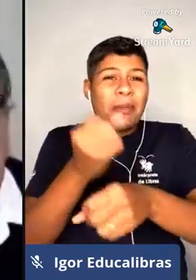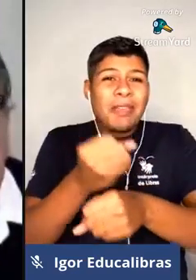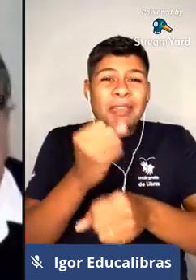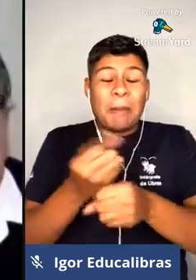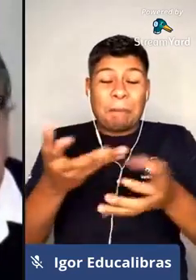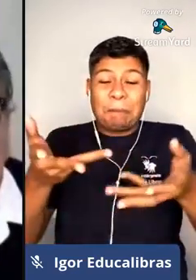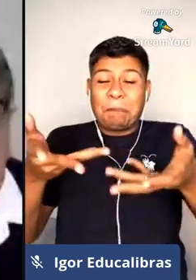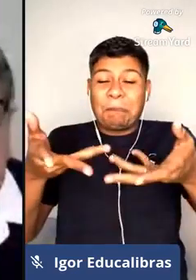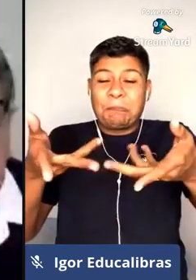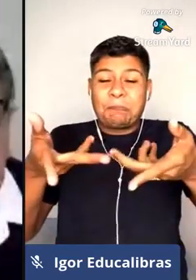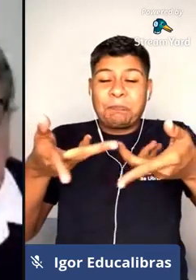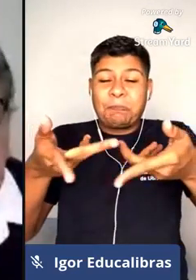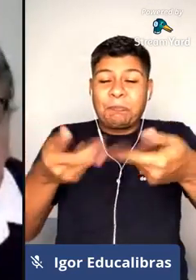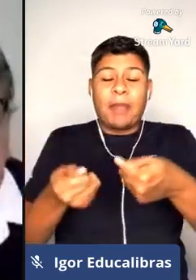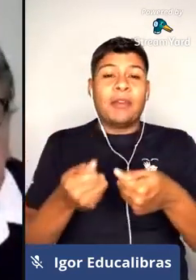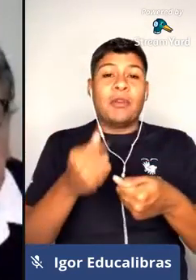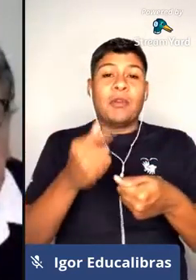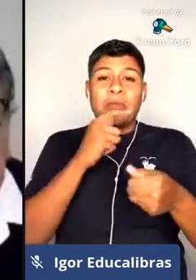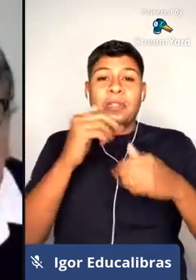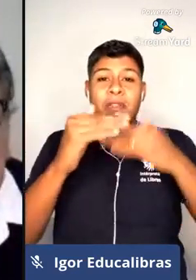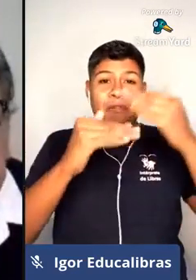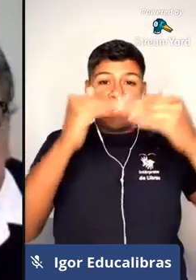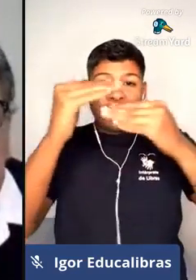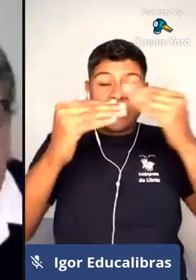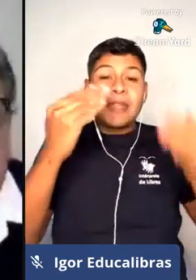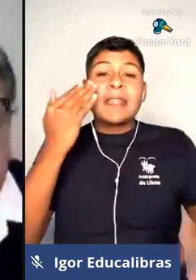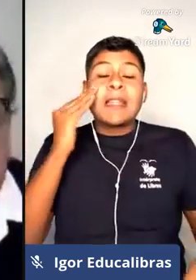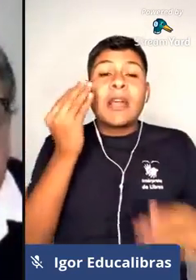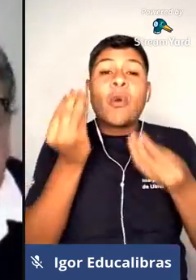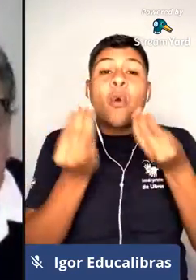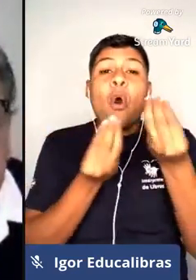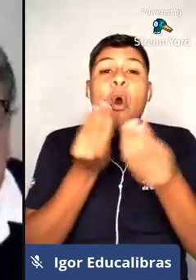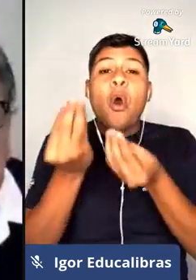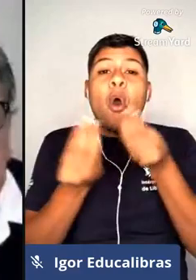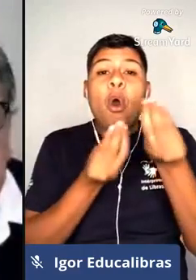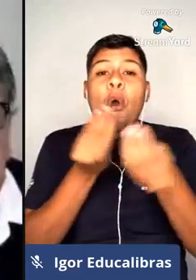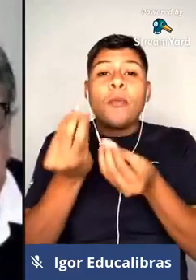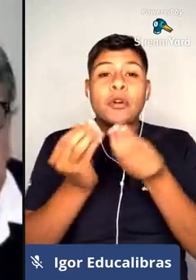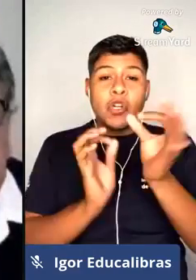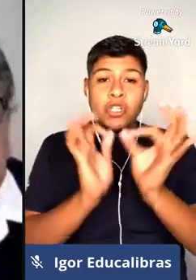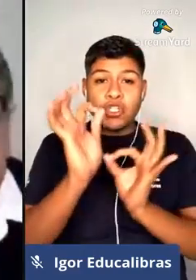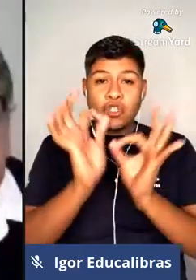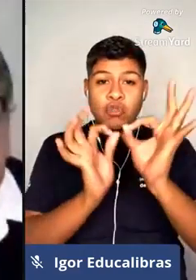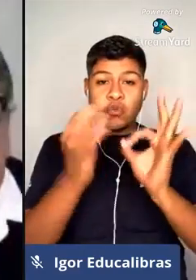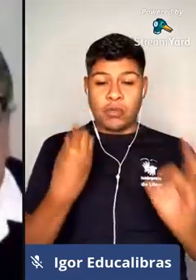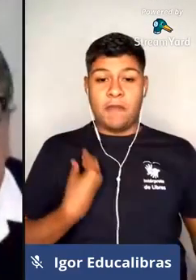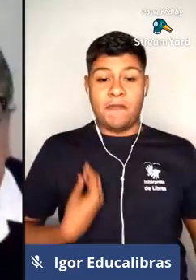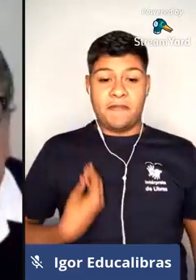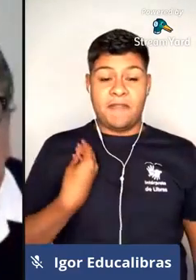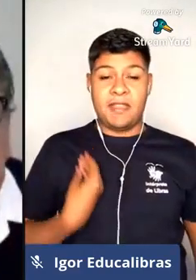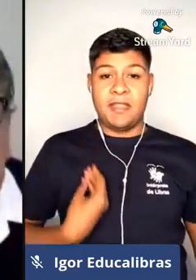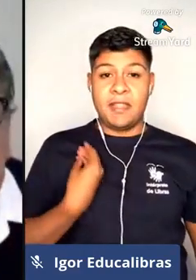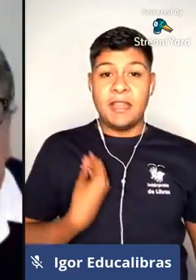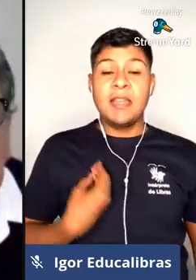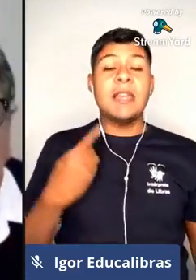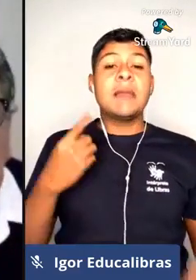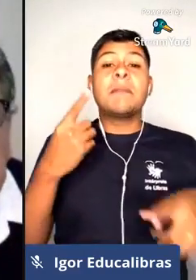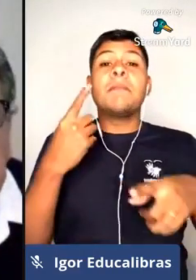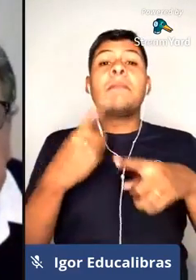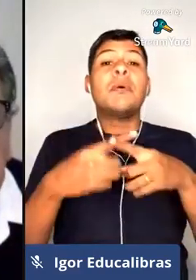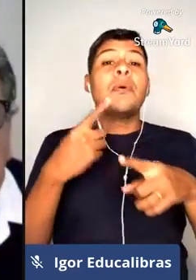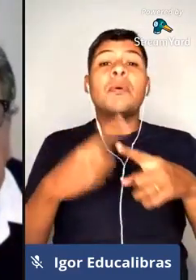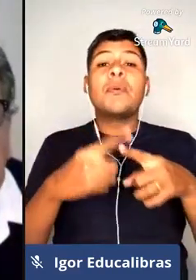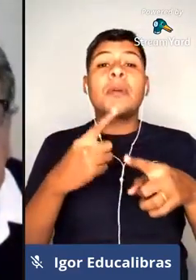né, para melhor desenvolver e compreender como se dá a estrutura de vida e por que